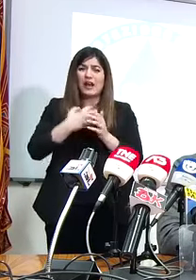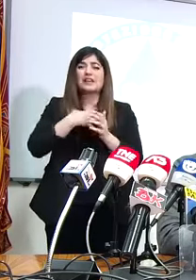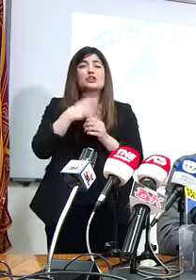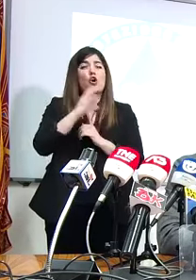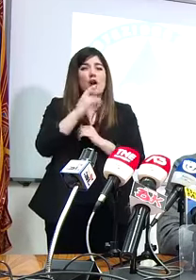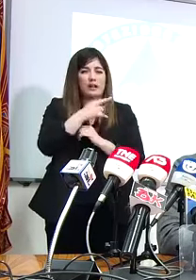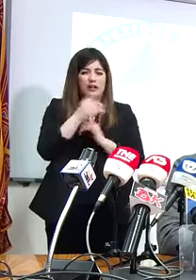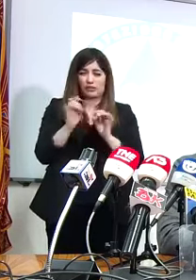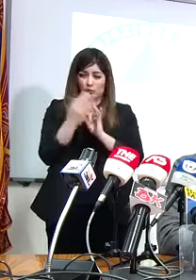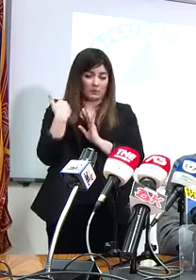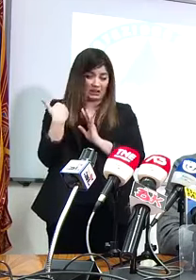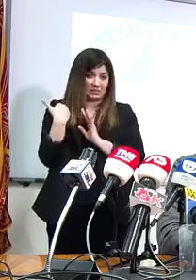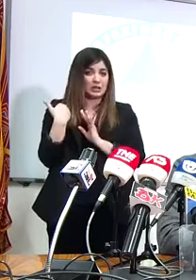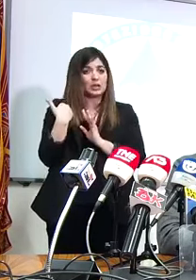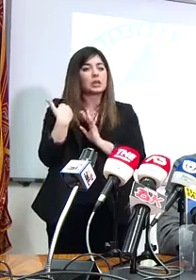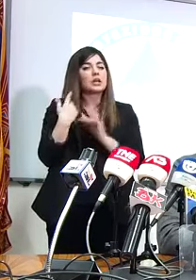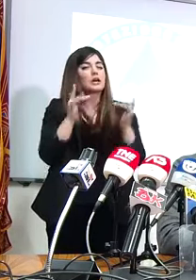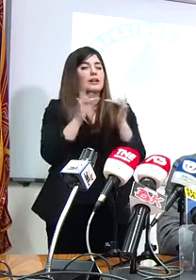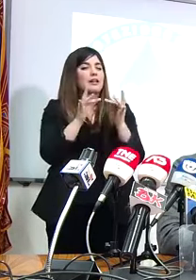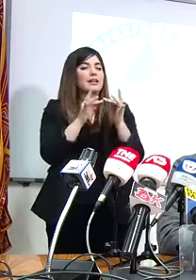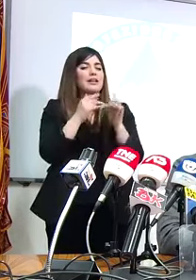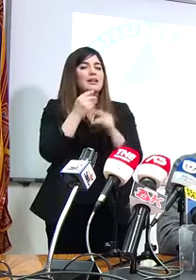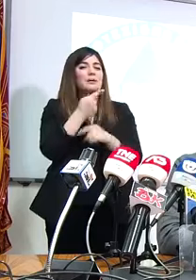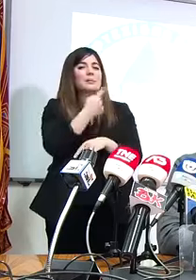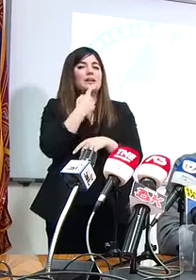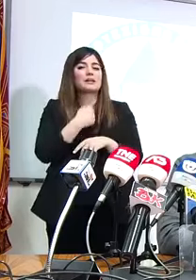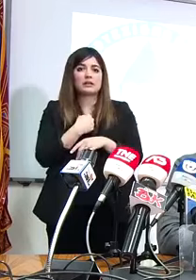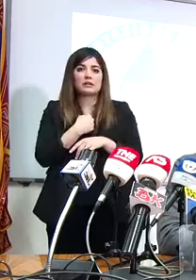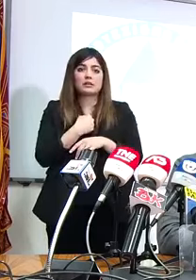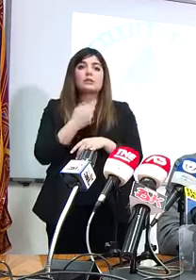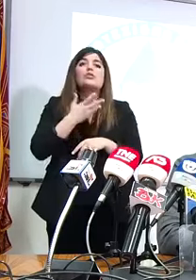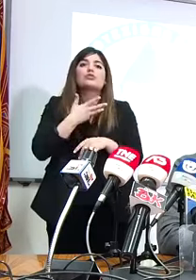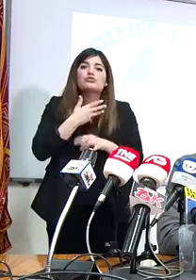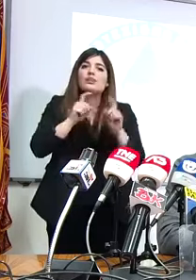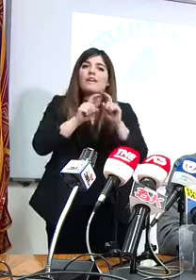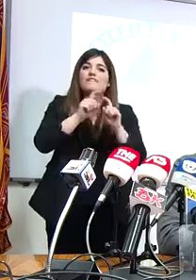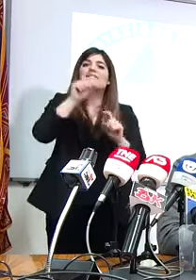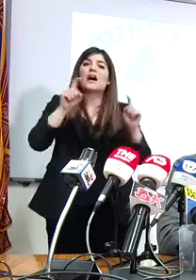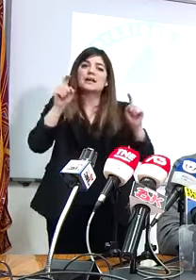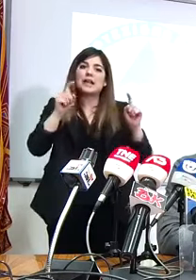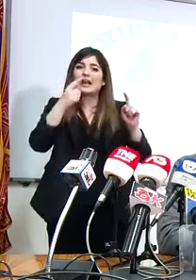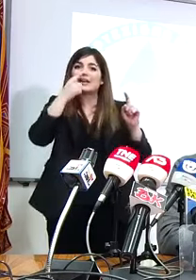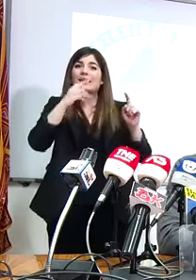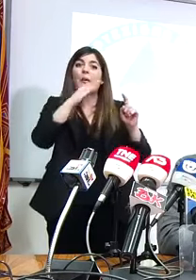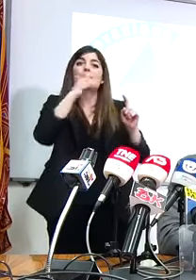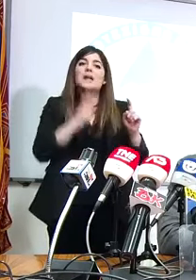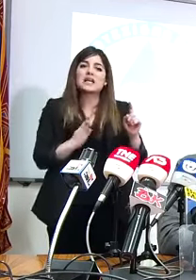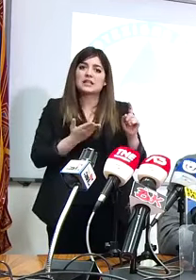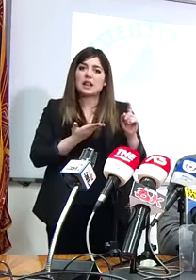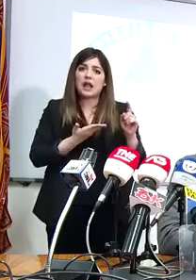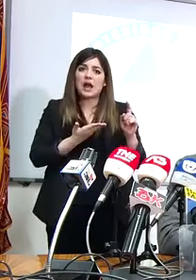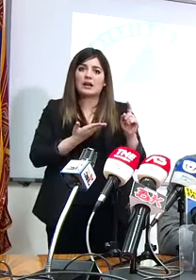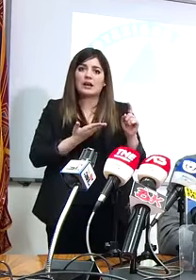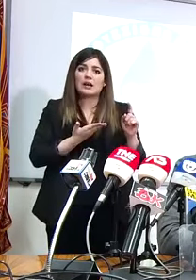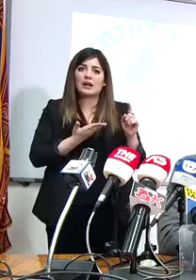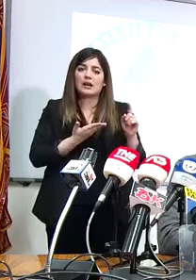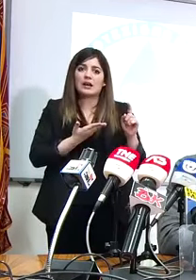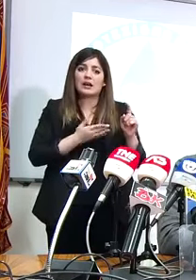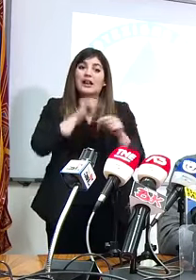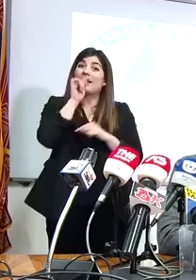oltre 70 per cento dei positivi hanno variante brasiliana hanno dovuto richiudere tutte le scuole